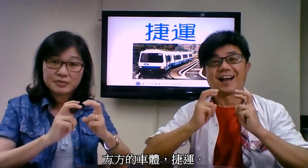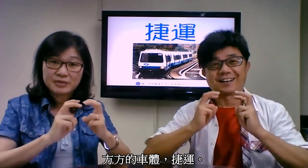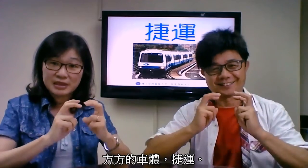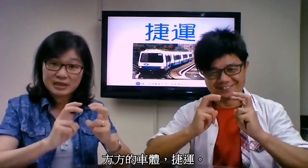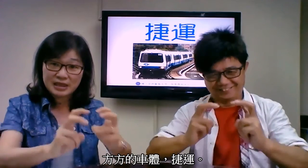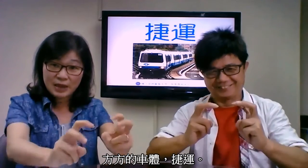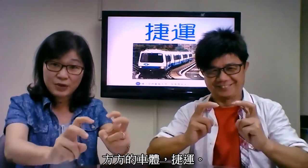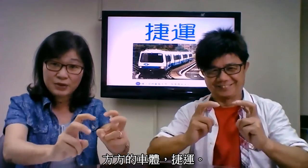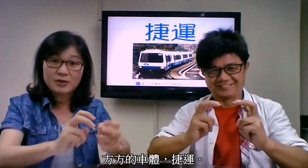捷运。